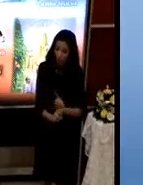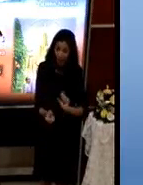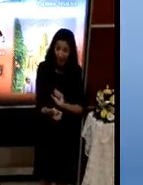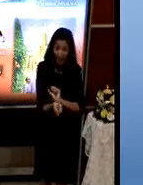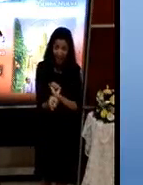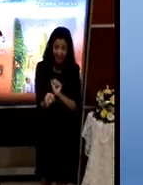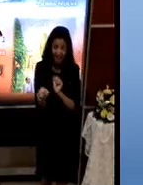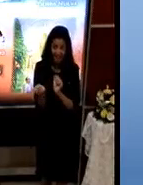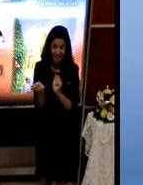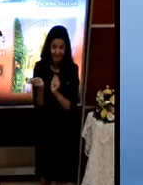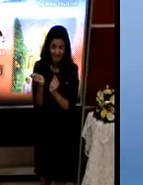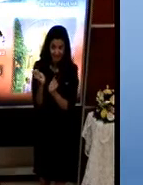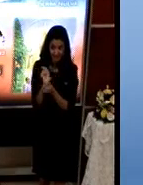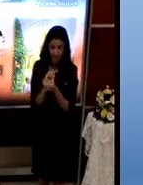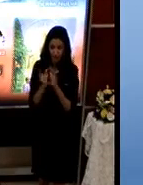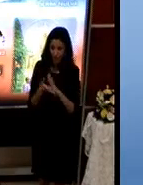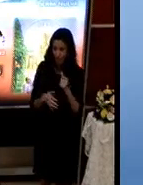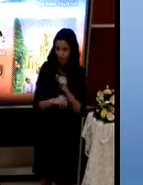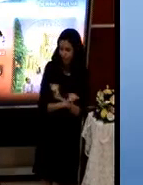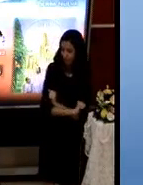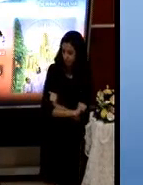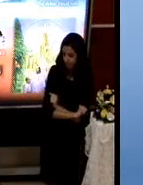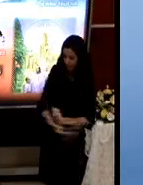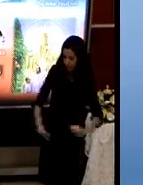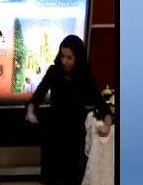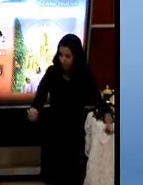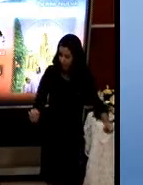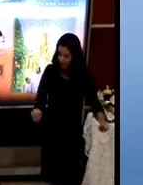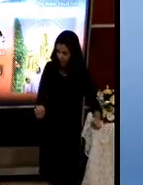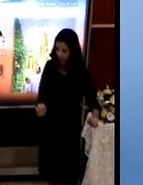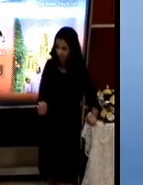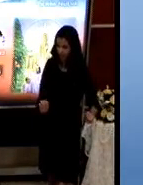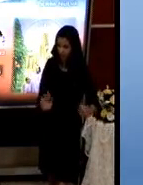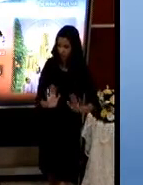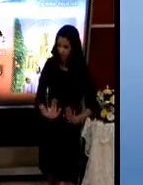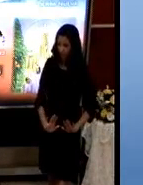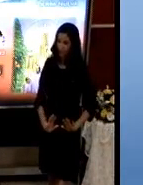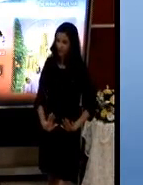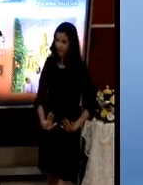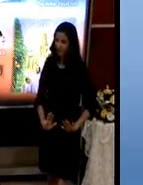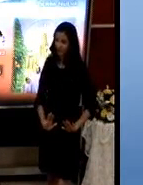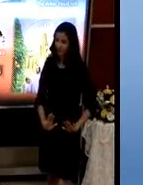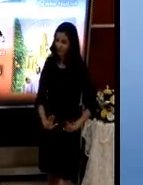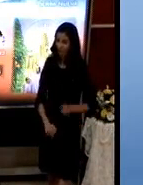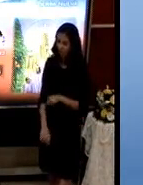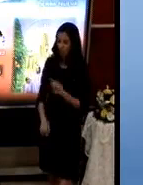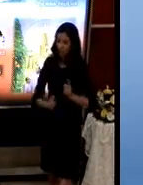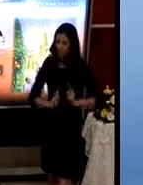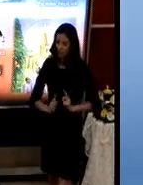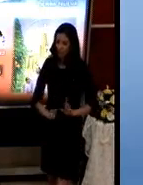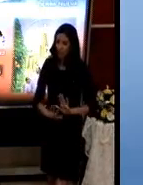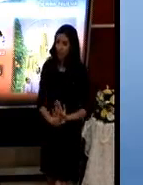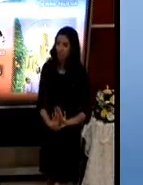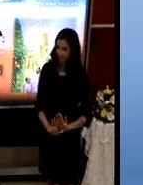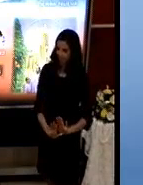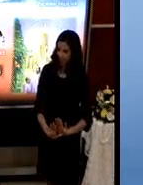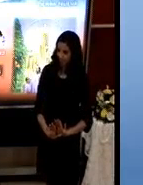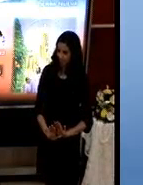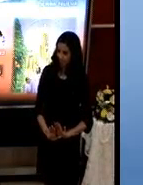Tienes que retirar tu pie de hacer lo que venías haciendo siempre. Entonces dice, tienes que